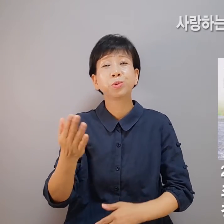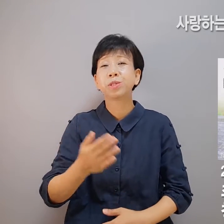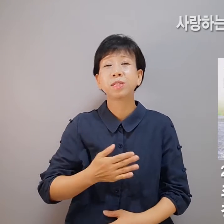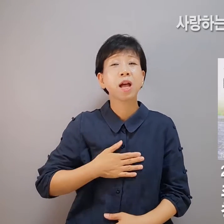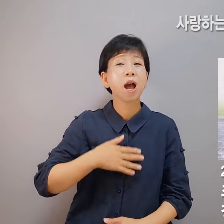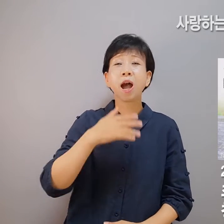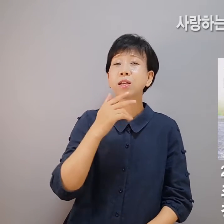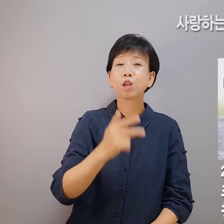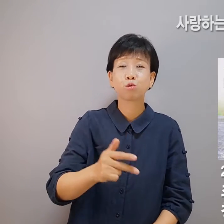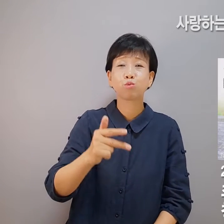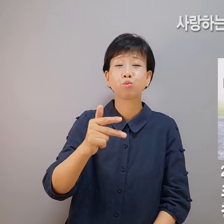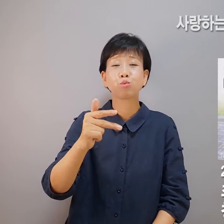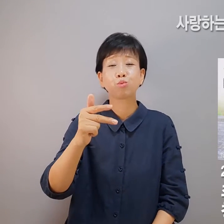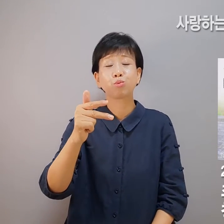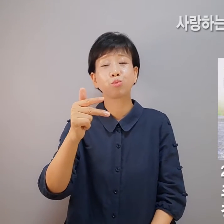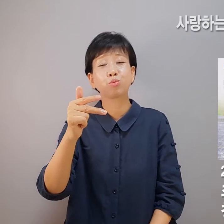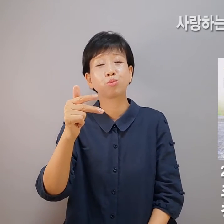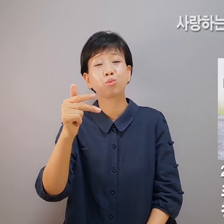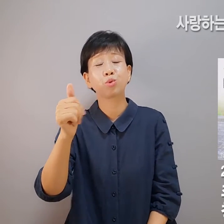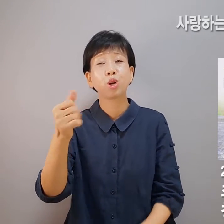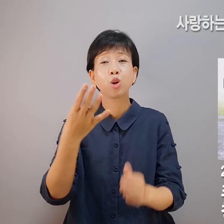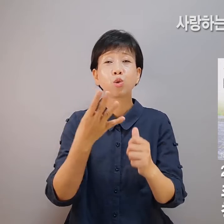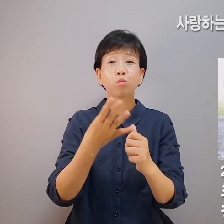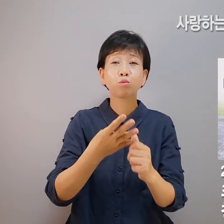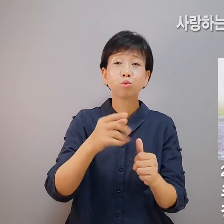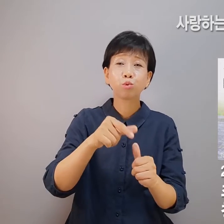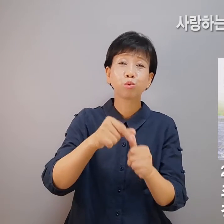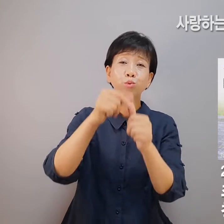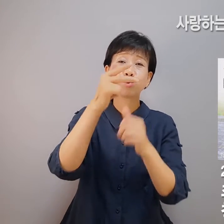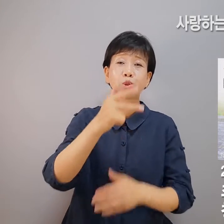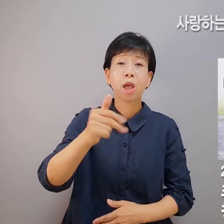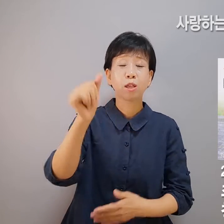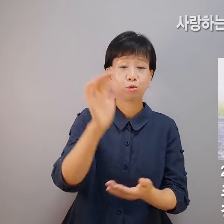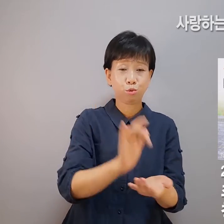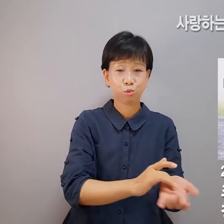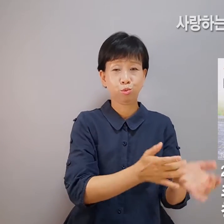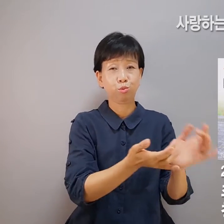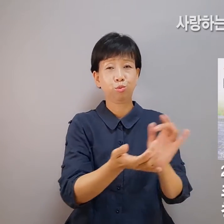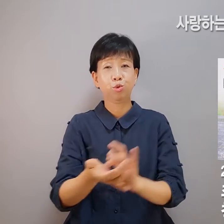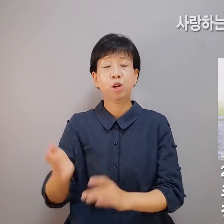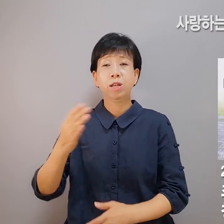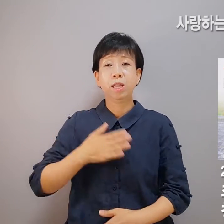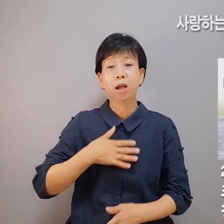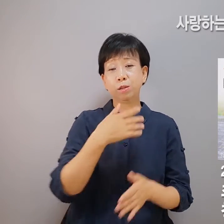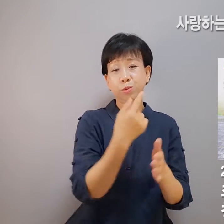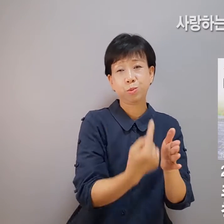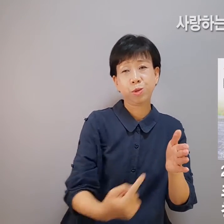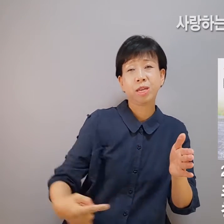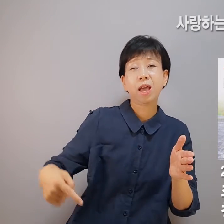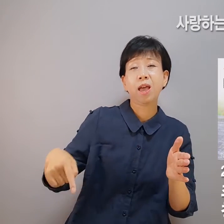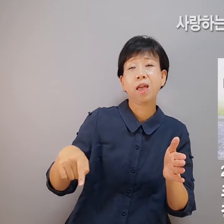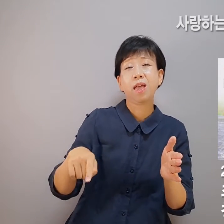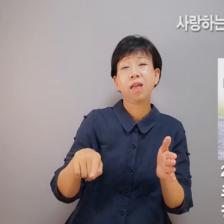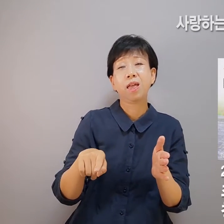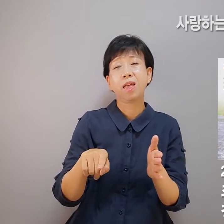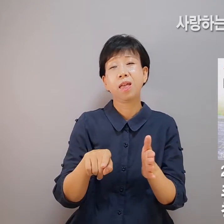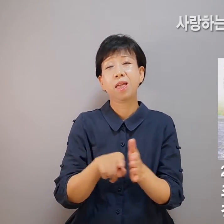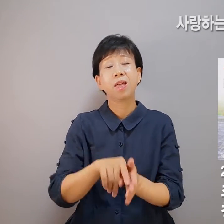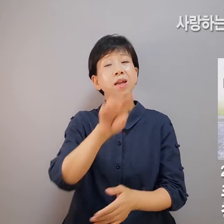보배로우신 나의 주 구주 예수 나를 위해